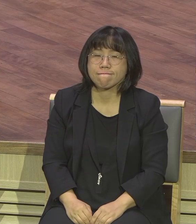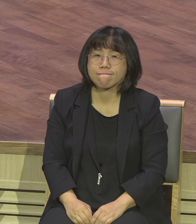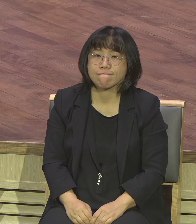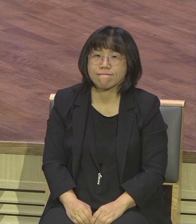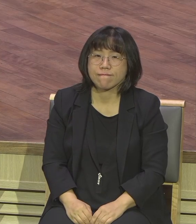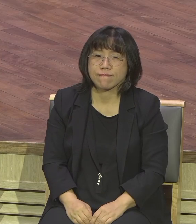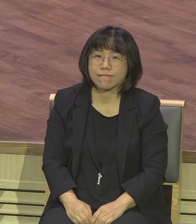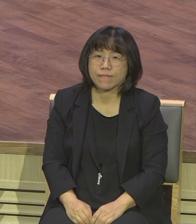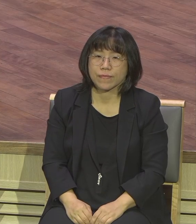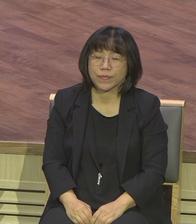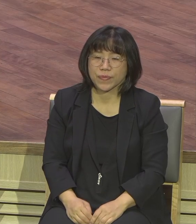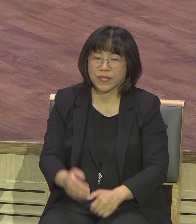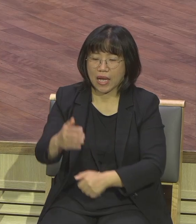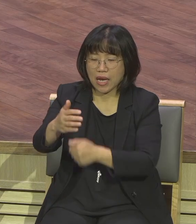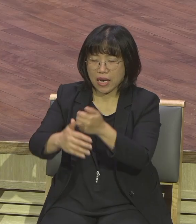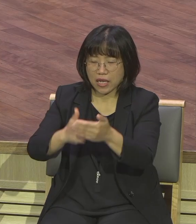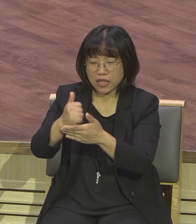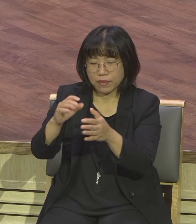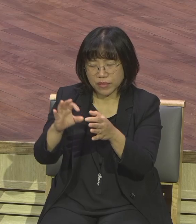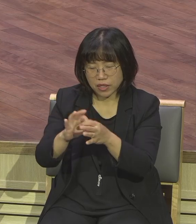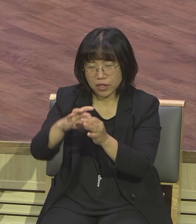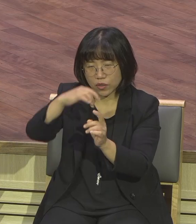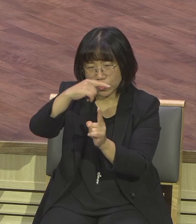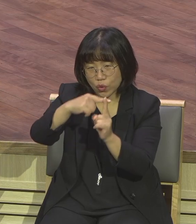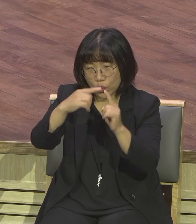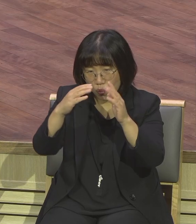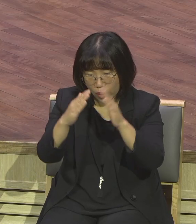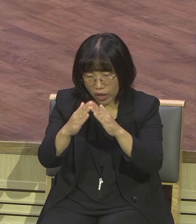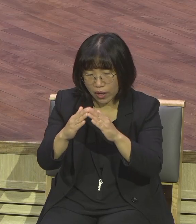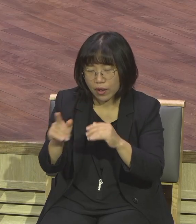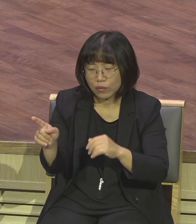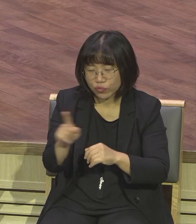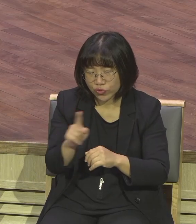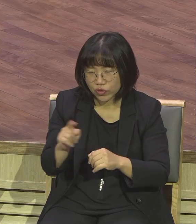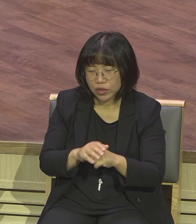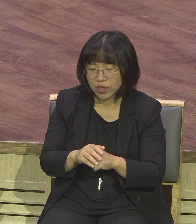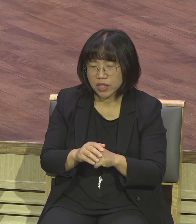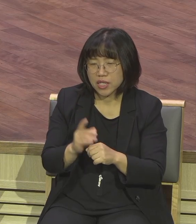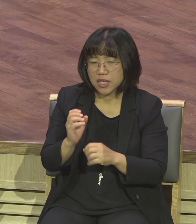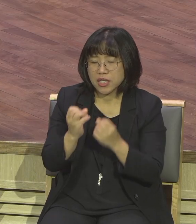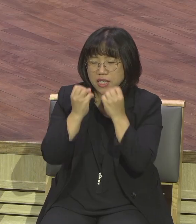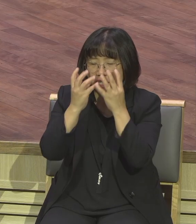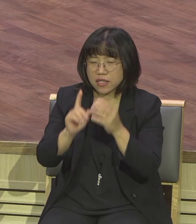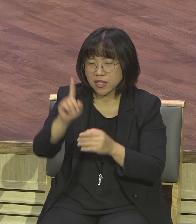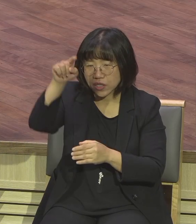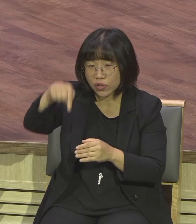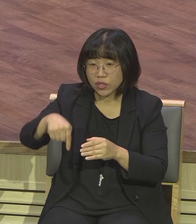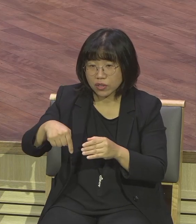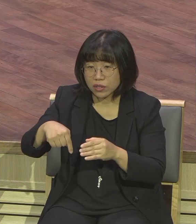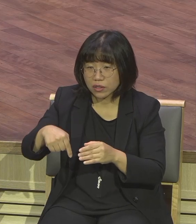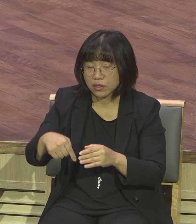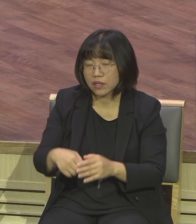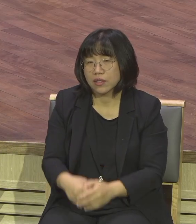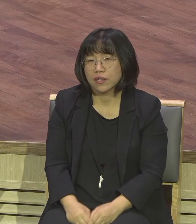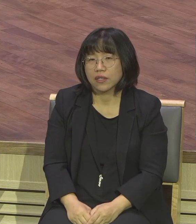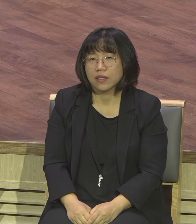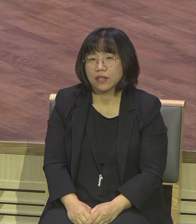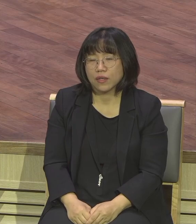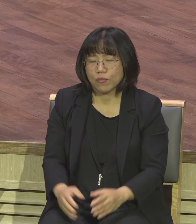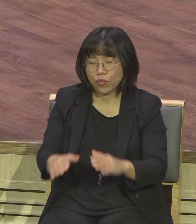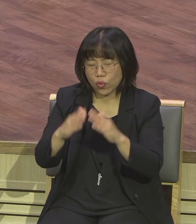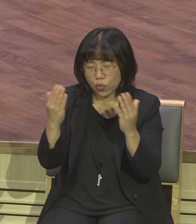있잖아요. 하나님의 교회니 뭐 종교 막 신천지 전부 다 지금 다 전부